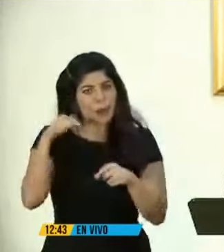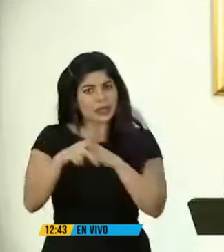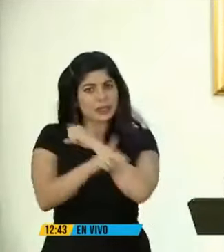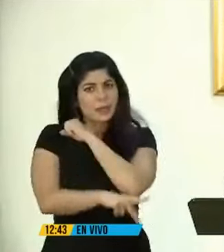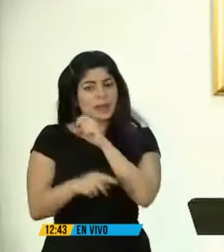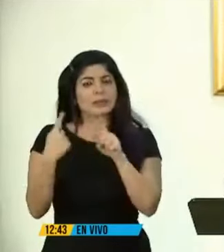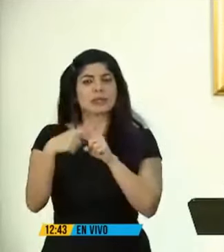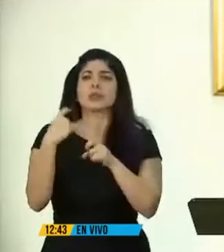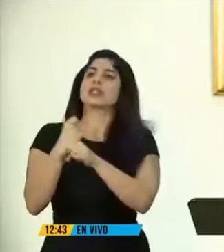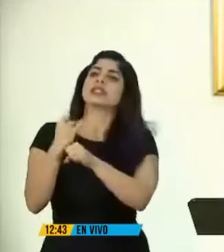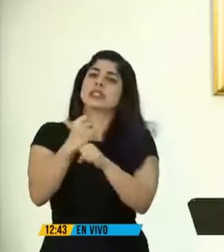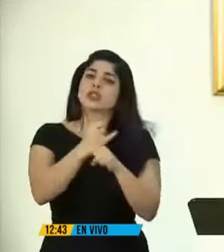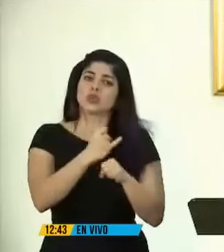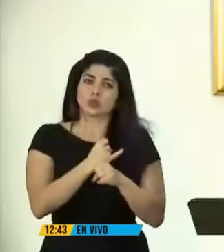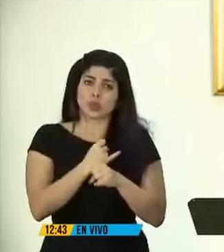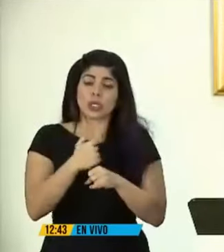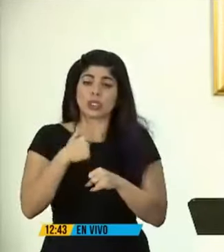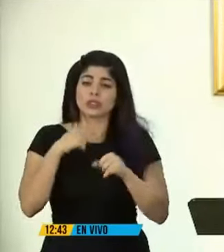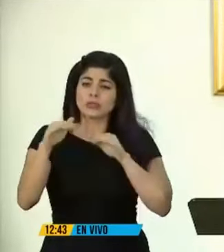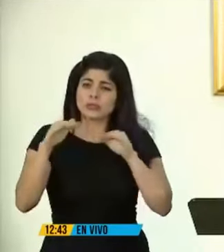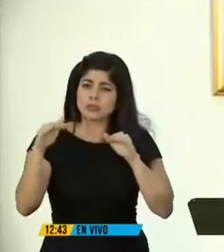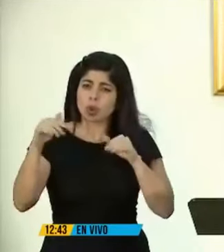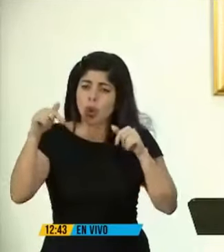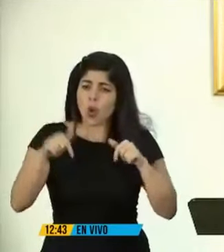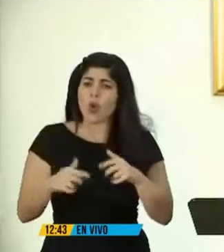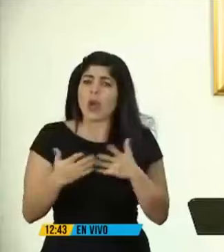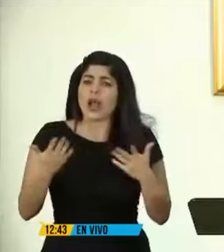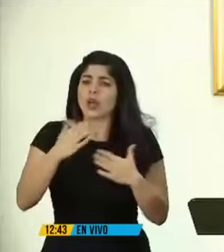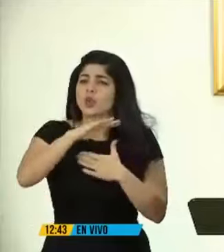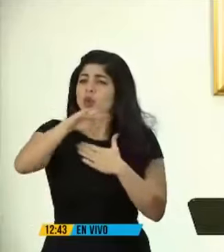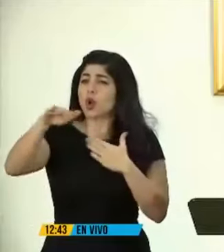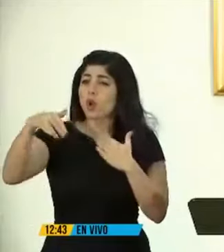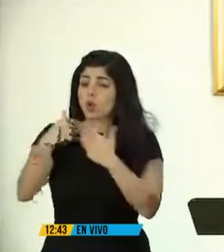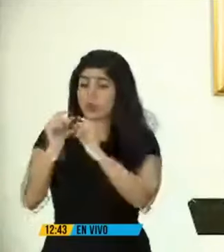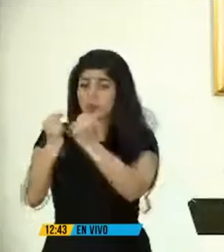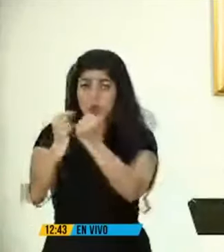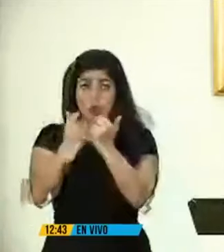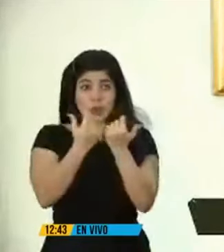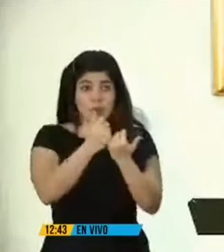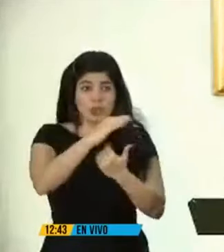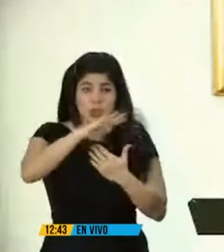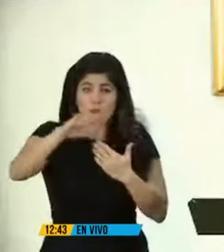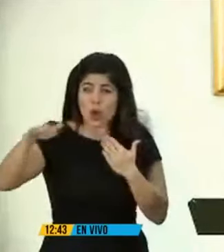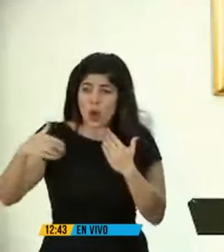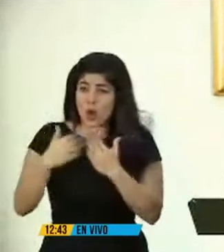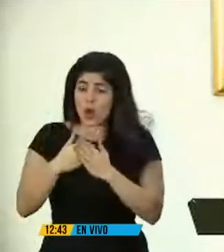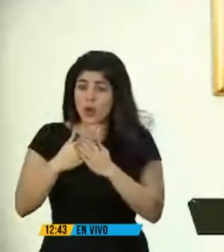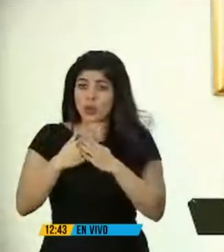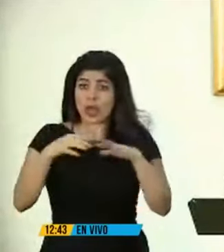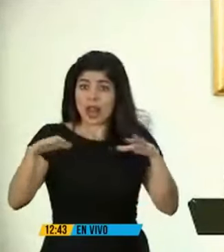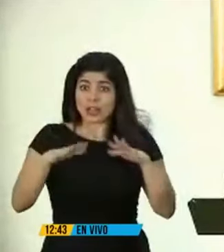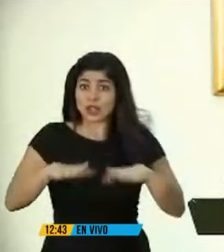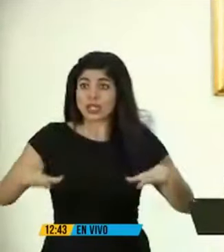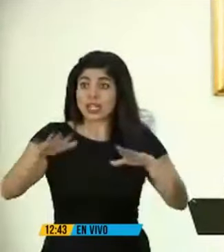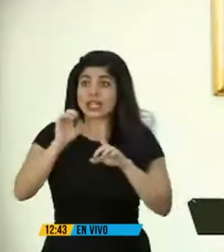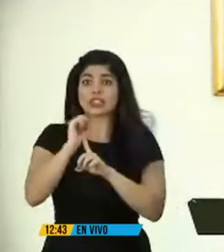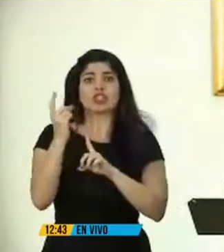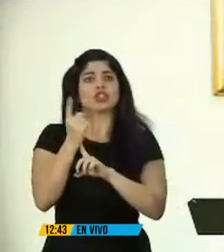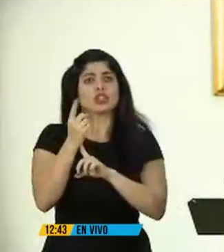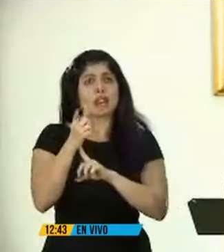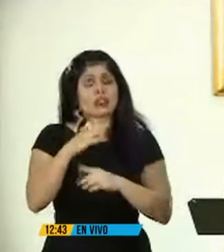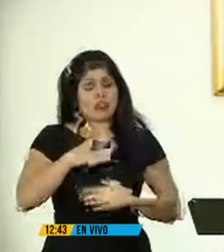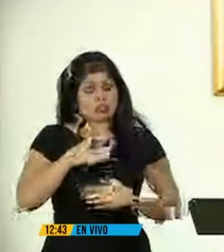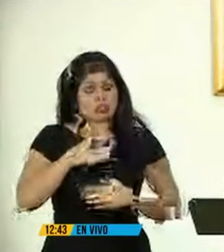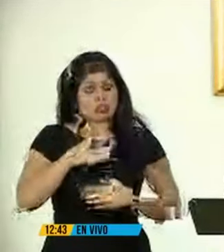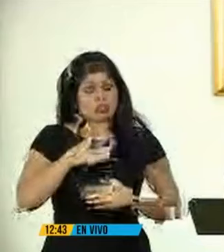la institucionalidad. Y mi llamado el día de hoy es a que todos los sectores, todos los actores de la sociedad pongamos